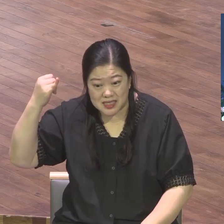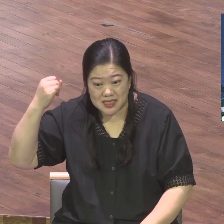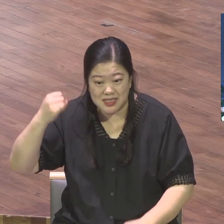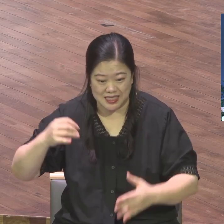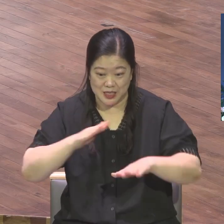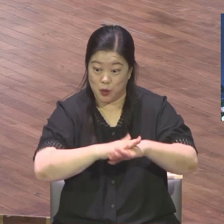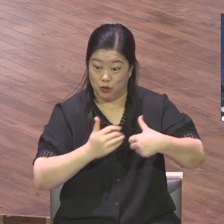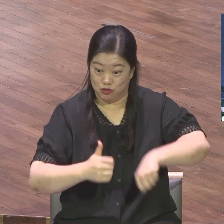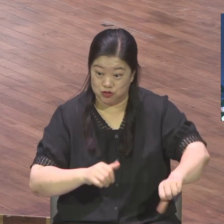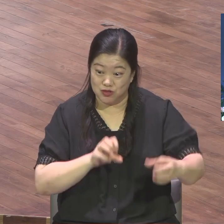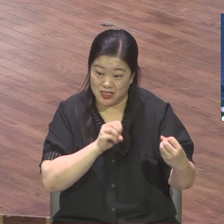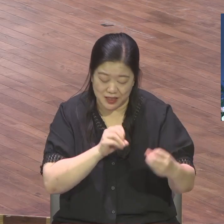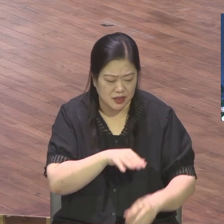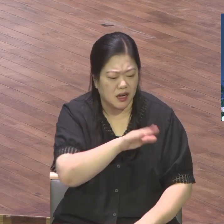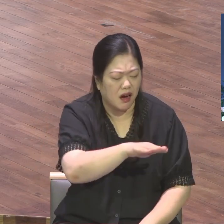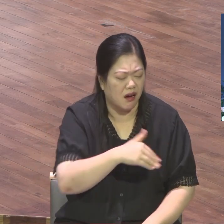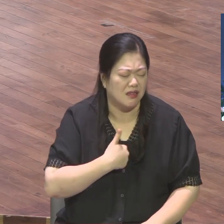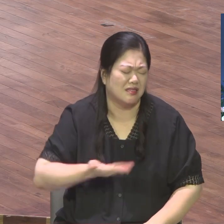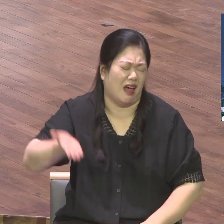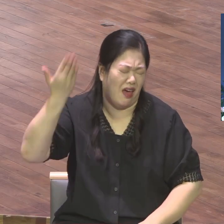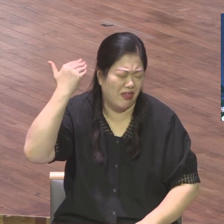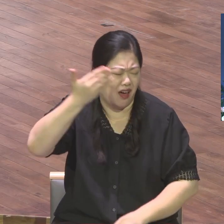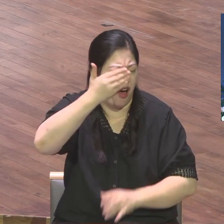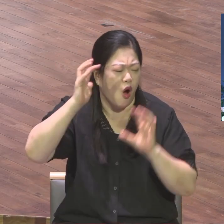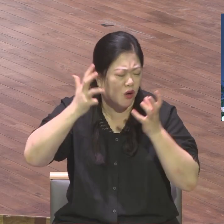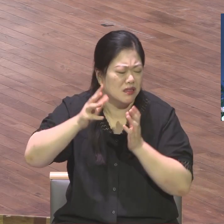얼마나 세대차가 많습니까?